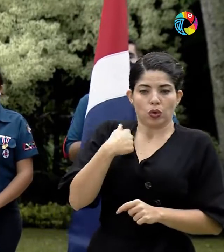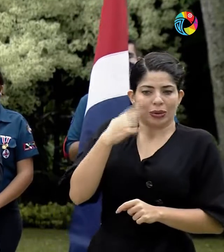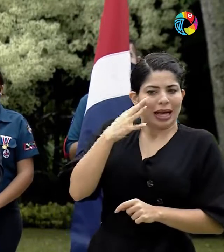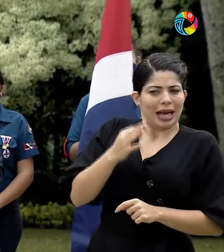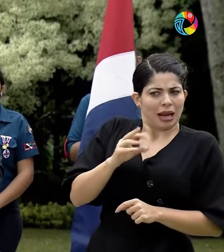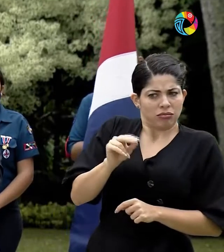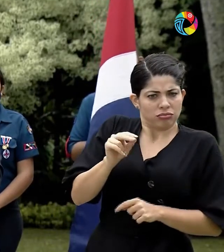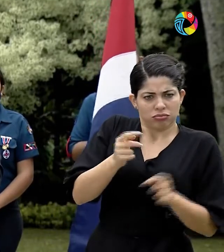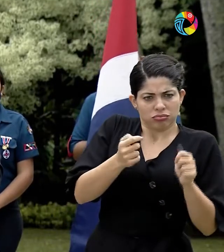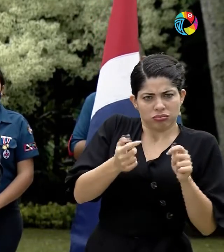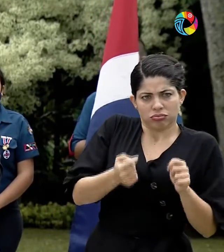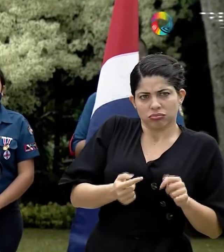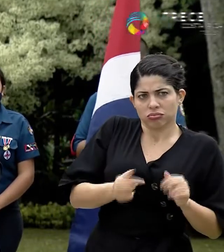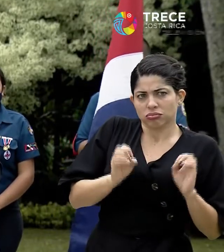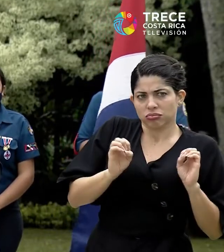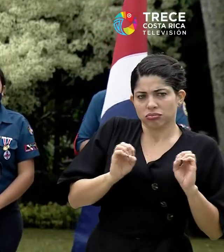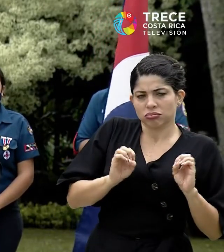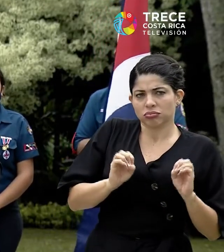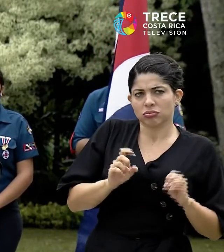no.